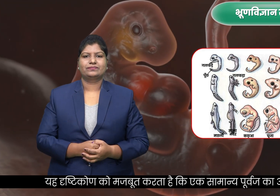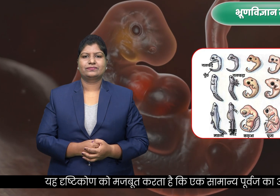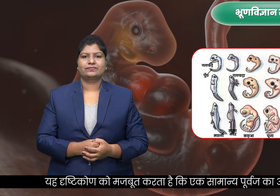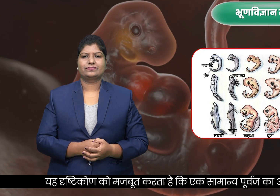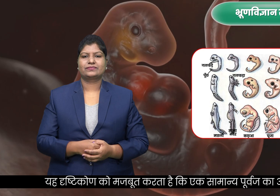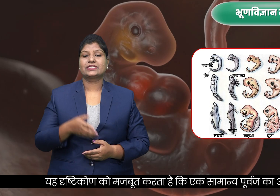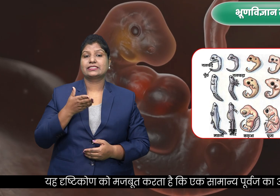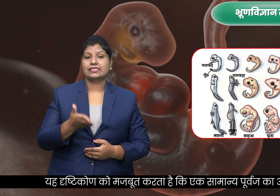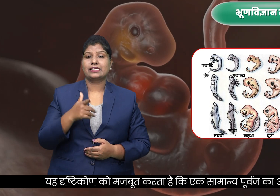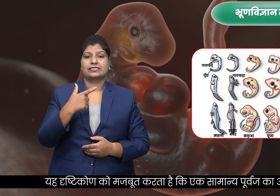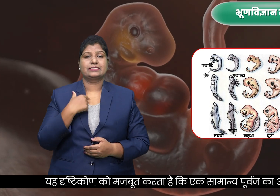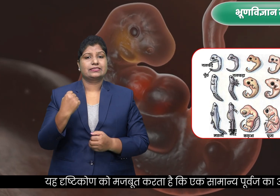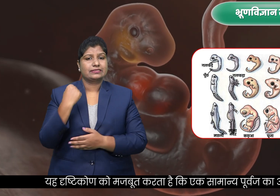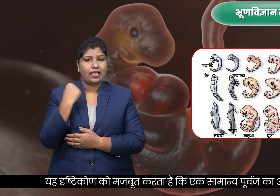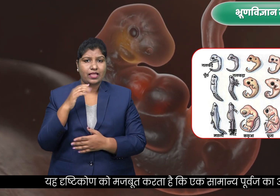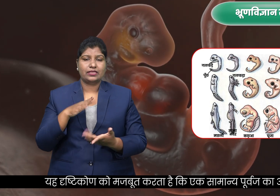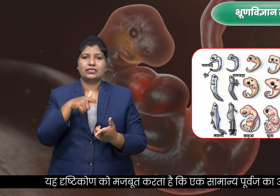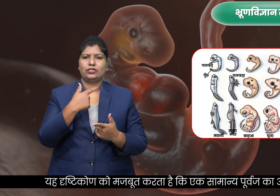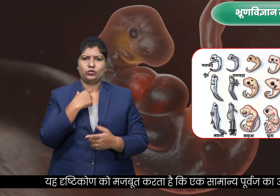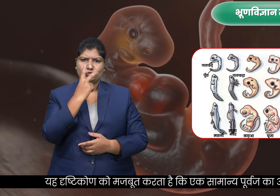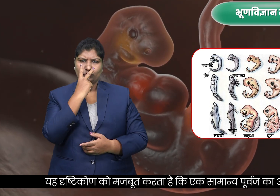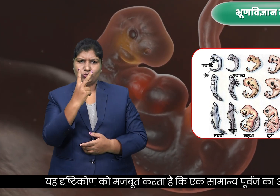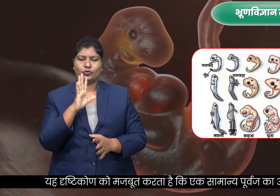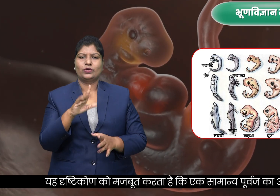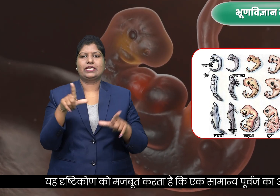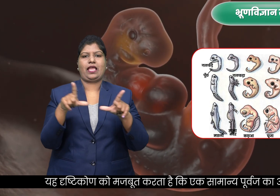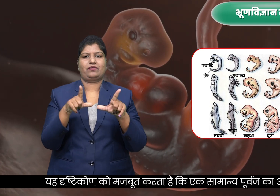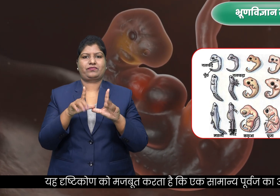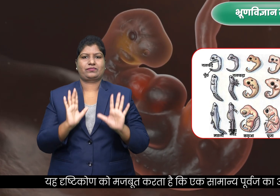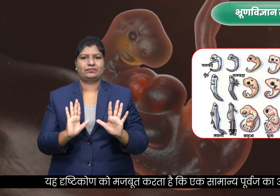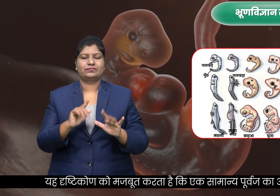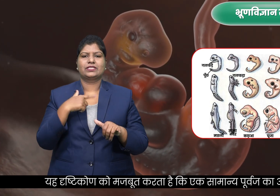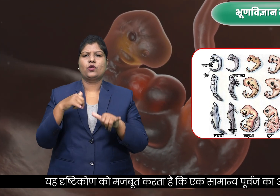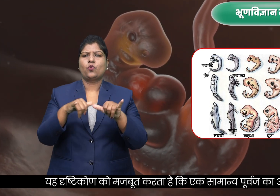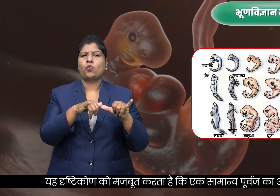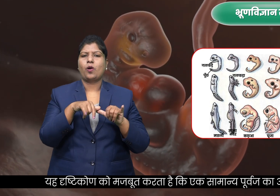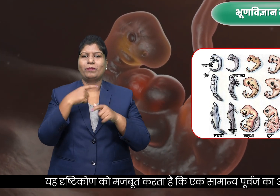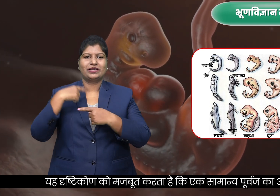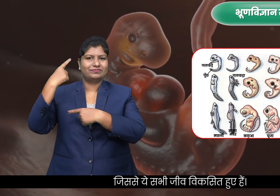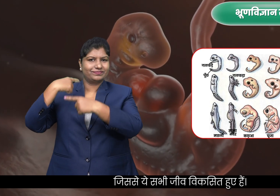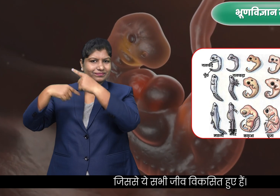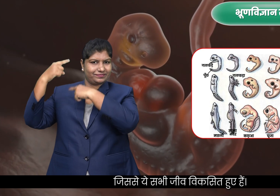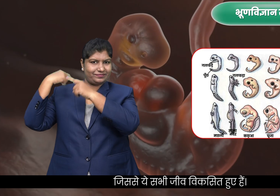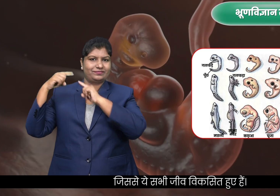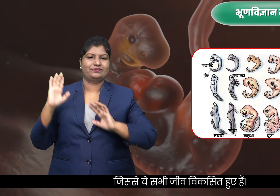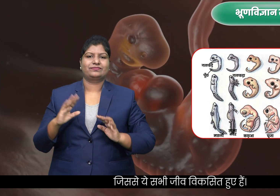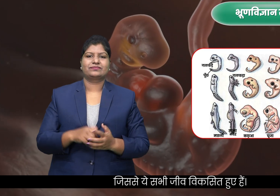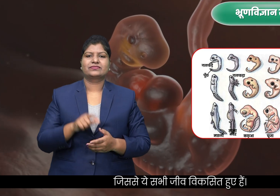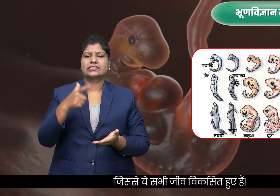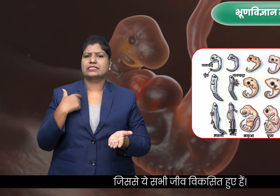यह दृष्टिकोण को मजबूत करता है कि एक सामान्य पूर्वज का अस्तित्व है जिससे ये सभी जीव विकसित हुए